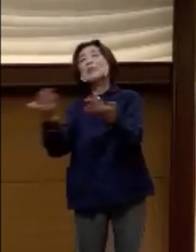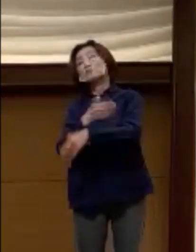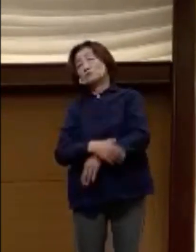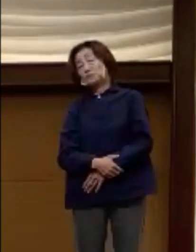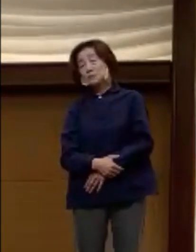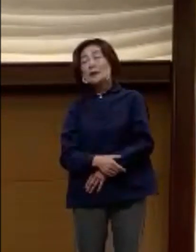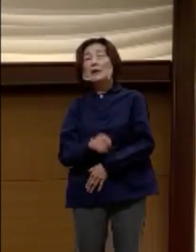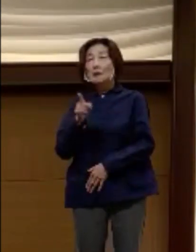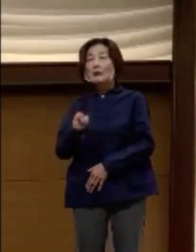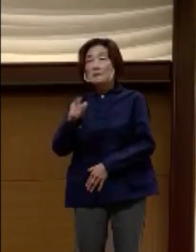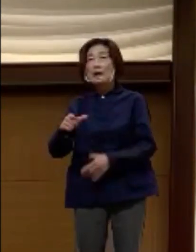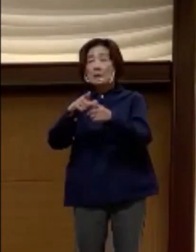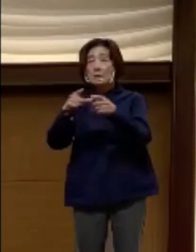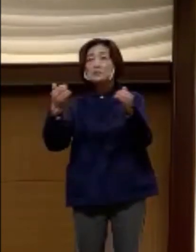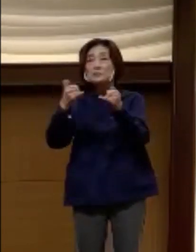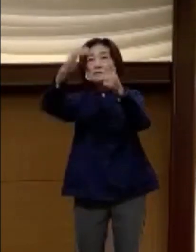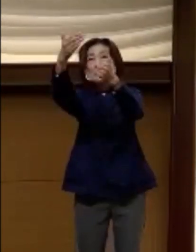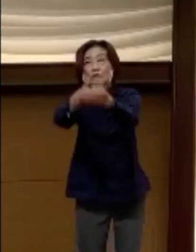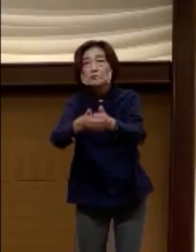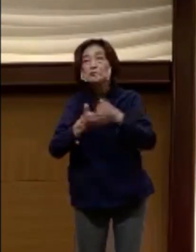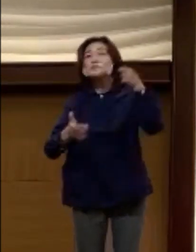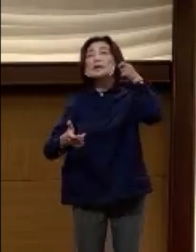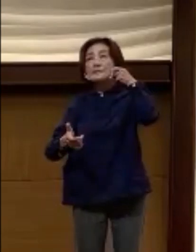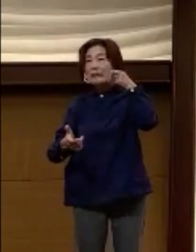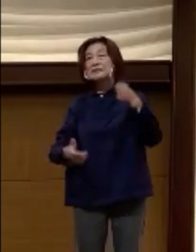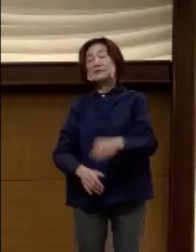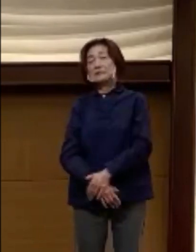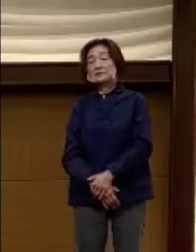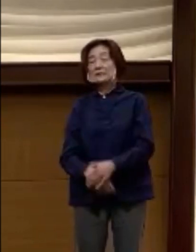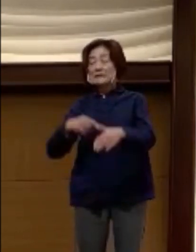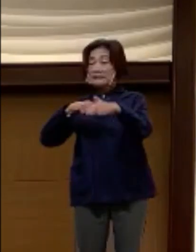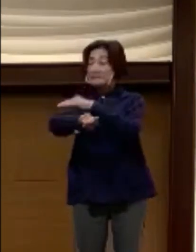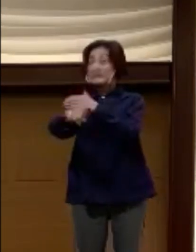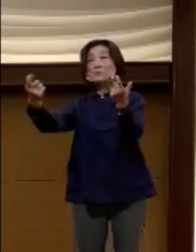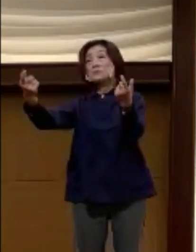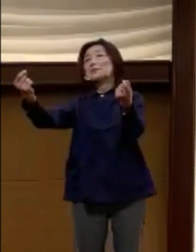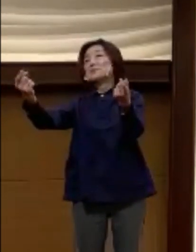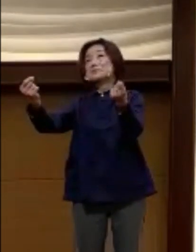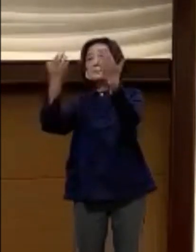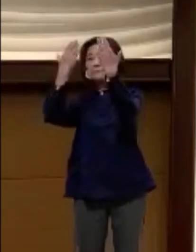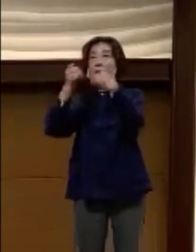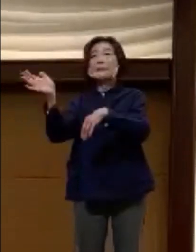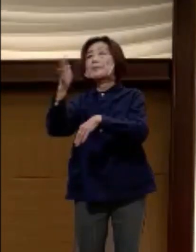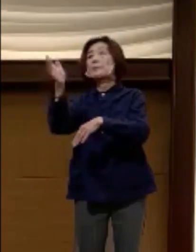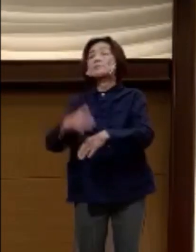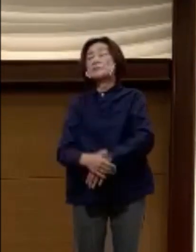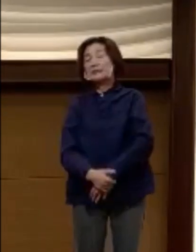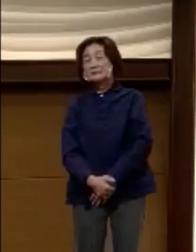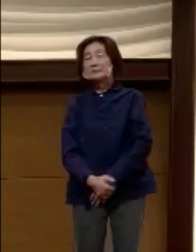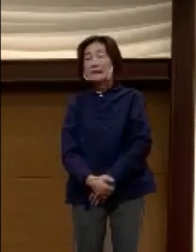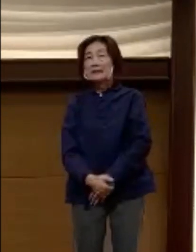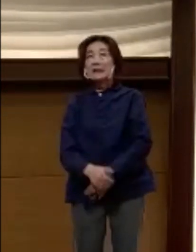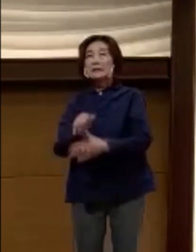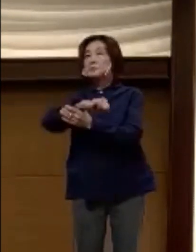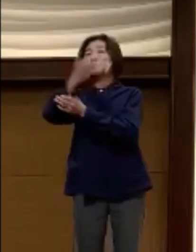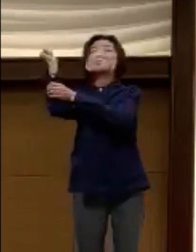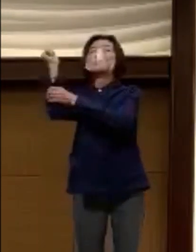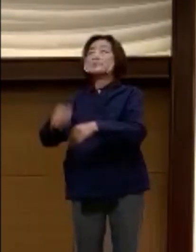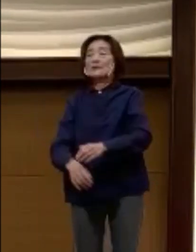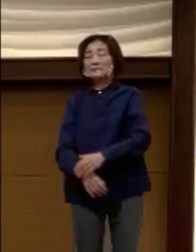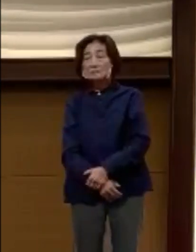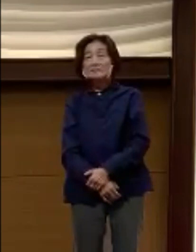は国民を救えないということであります。負けられません。許せ